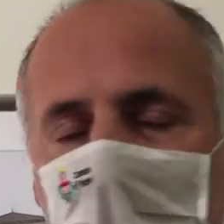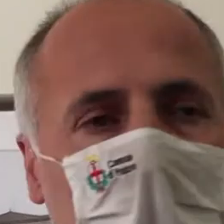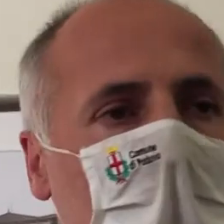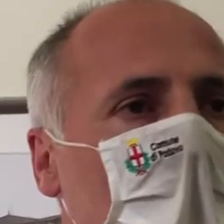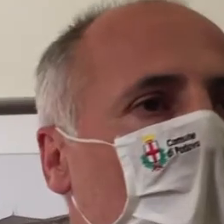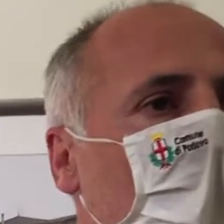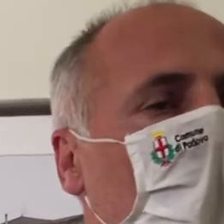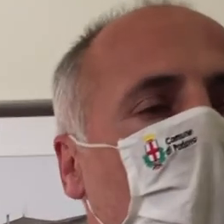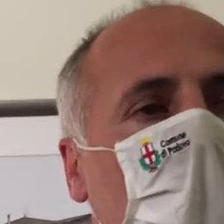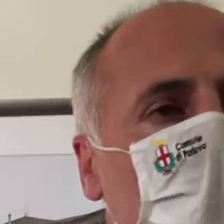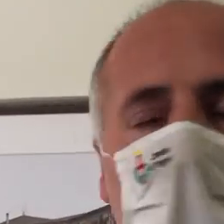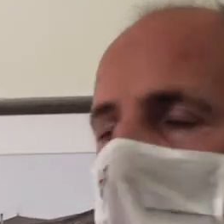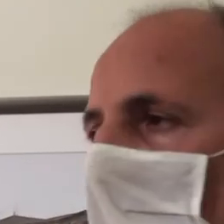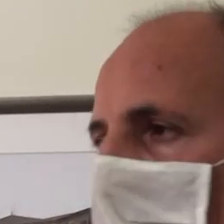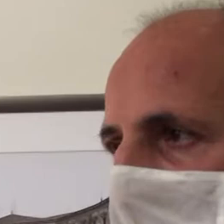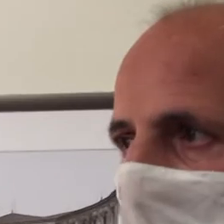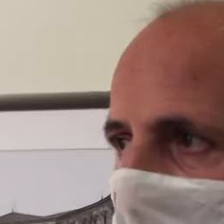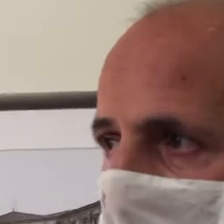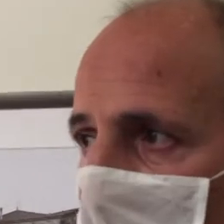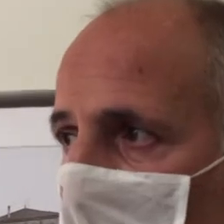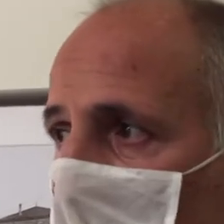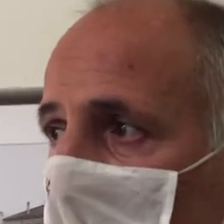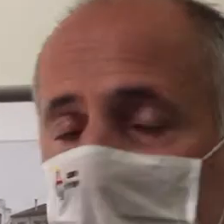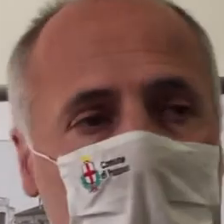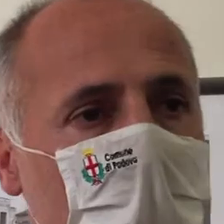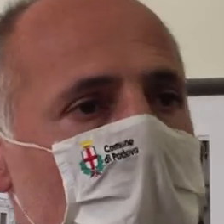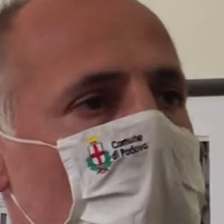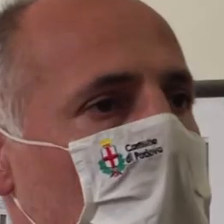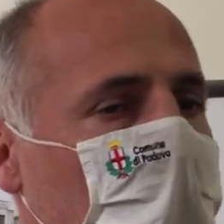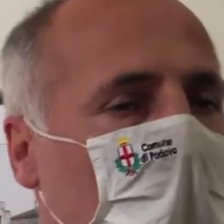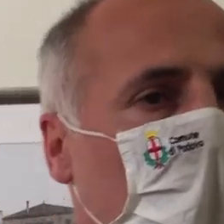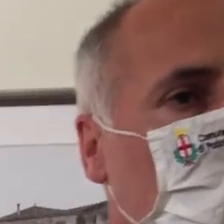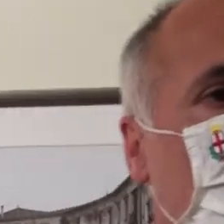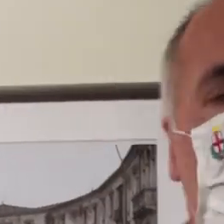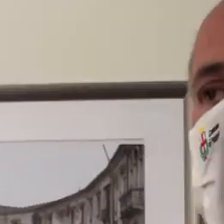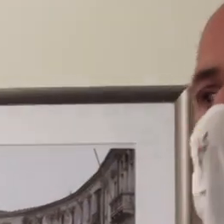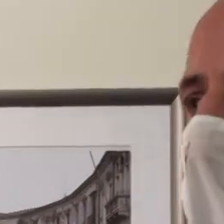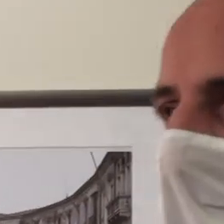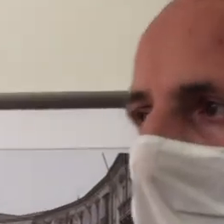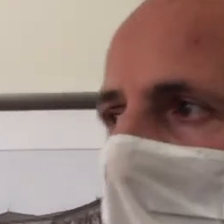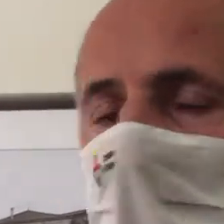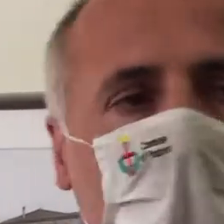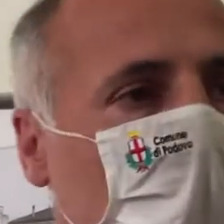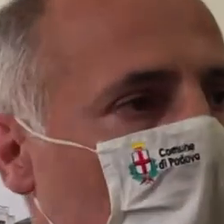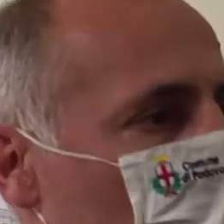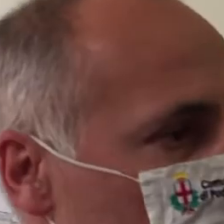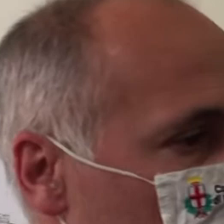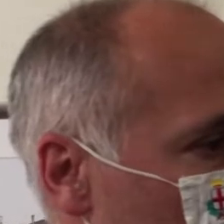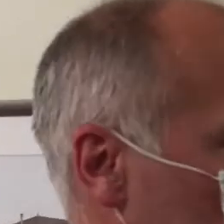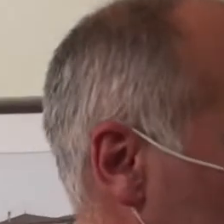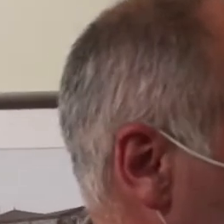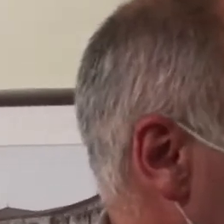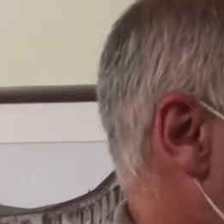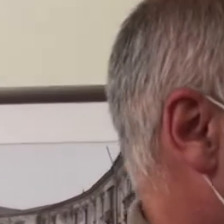leggerla bene. Fosse così non siamo nella strada, nella direzione giusta, perché mi verrebbe da dire che allora noi demandiamo ai